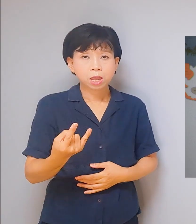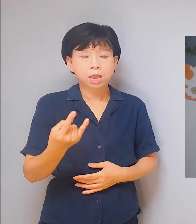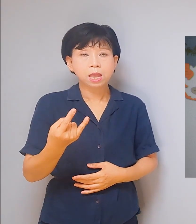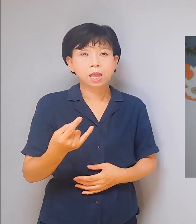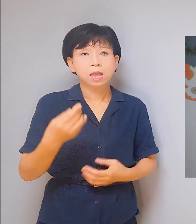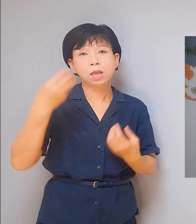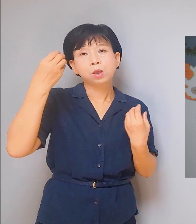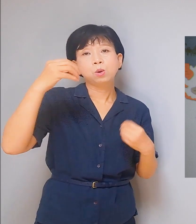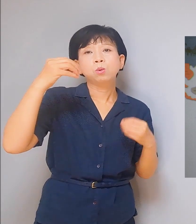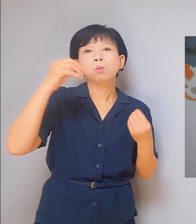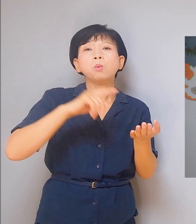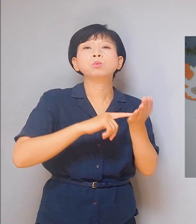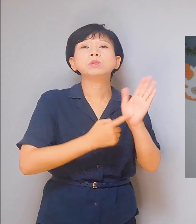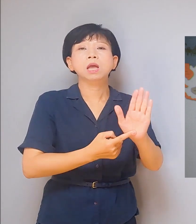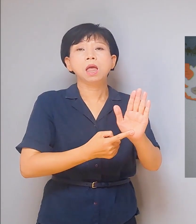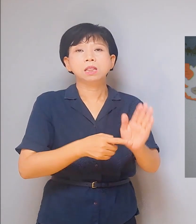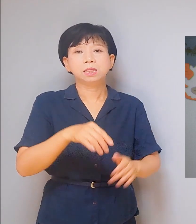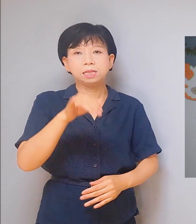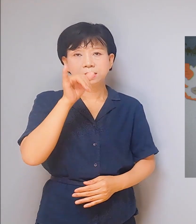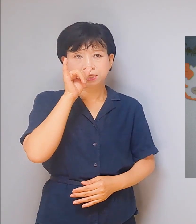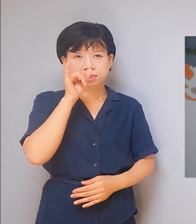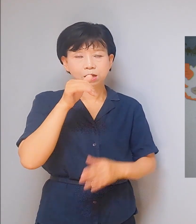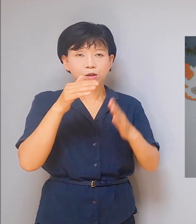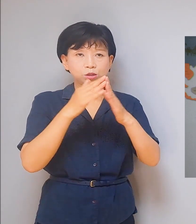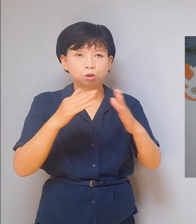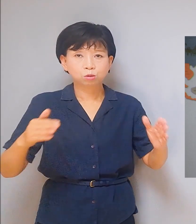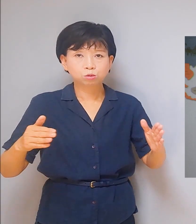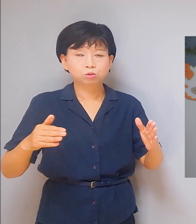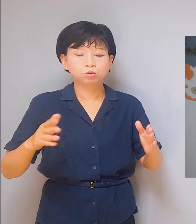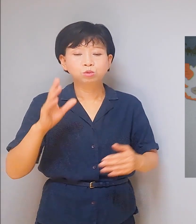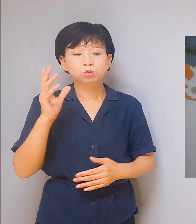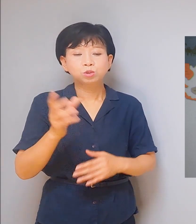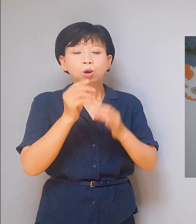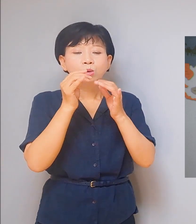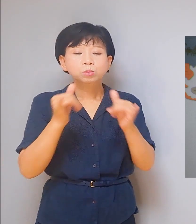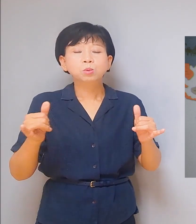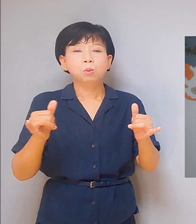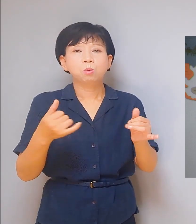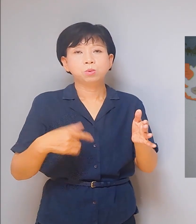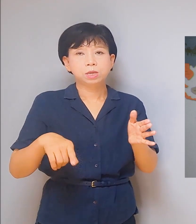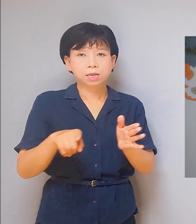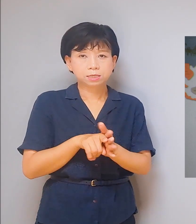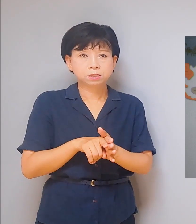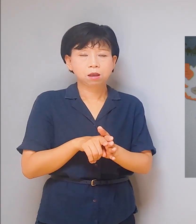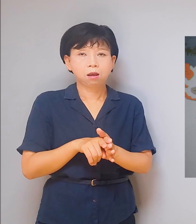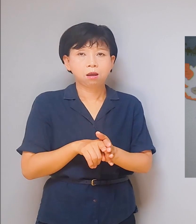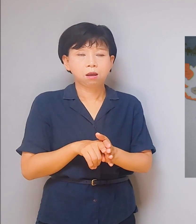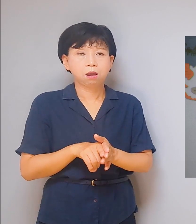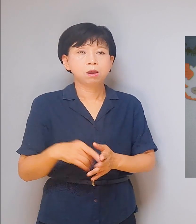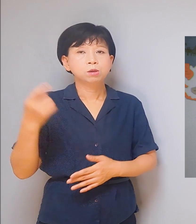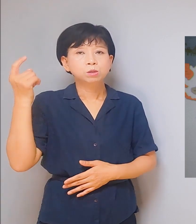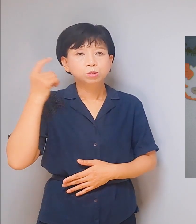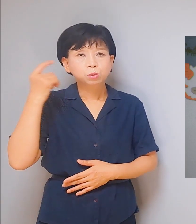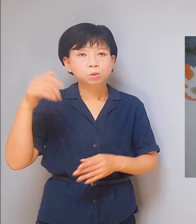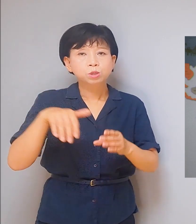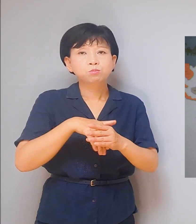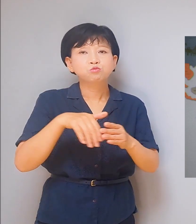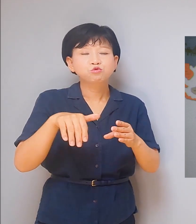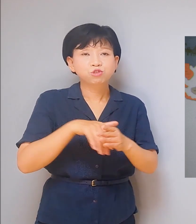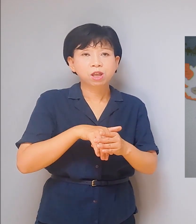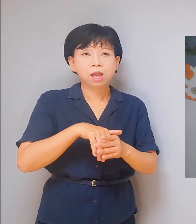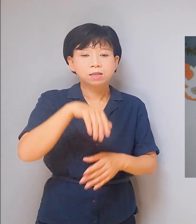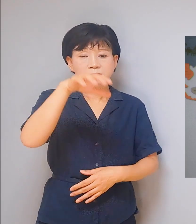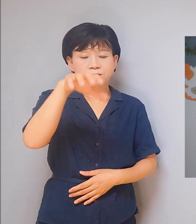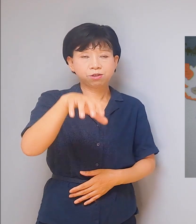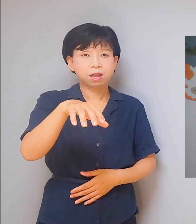좀 하는가 봅니다. 우리 이제 전주의 우리 성도들을 위해서 소리문화 전당에서 7월